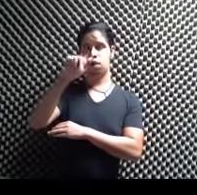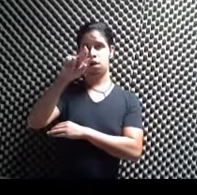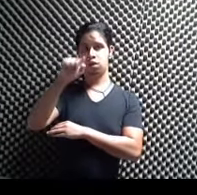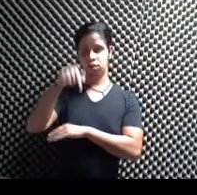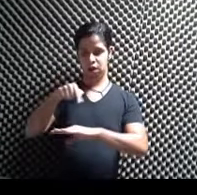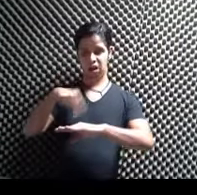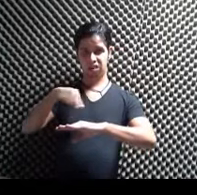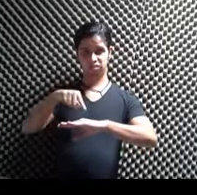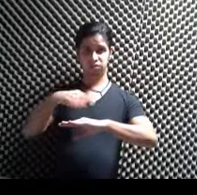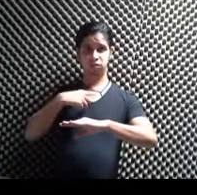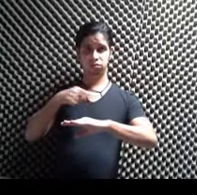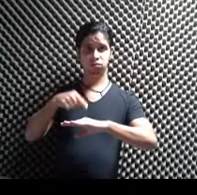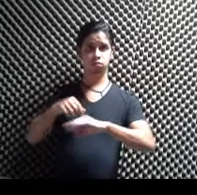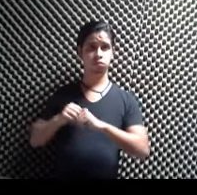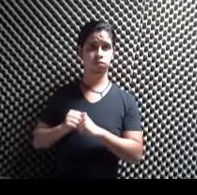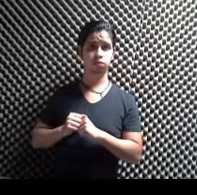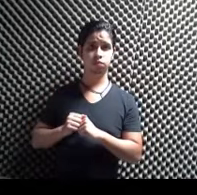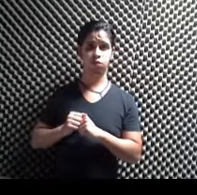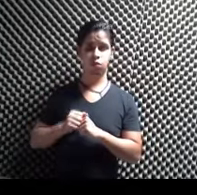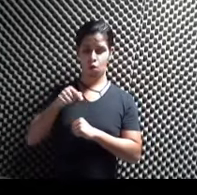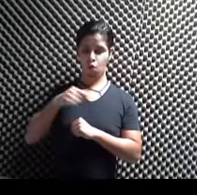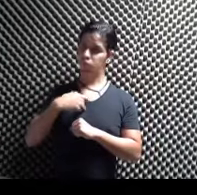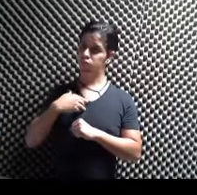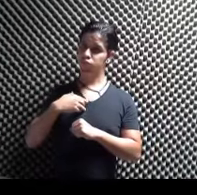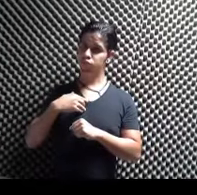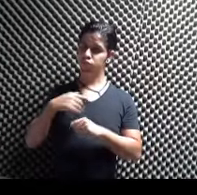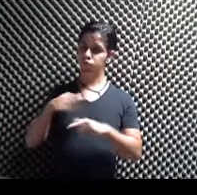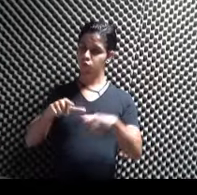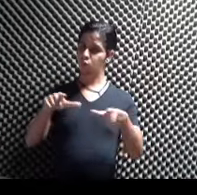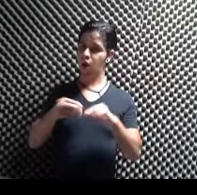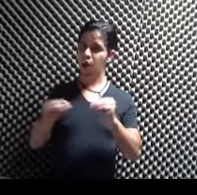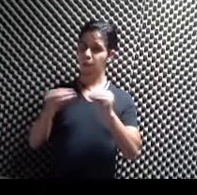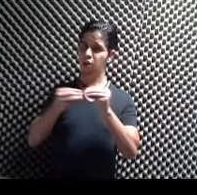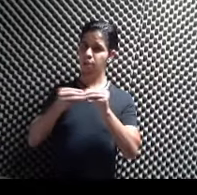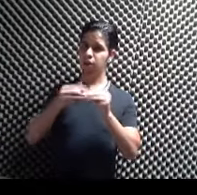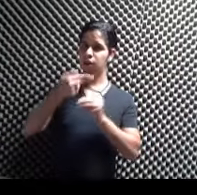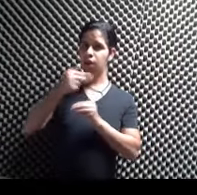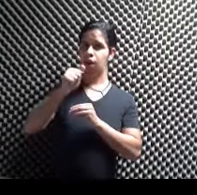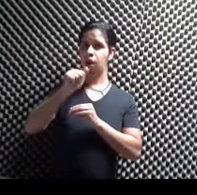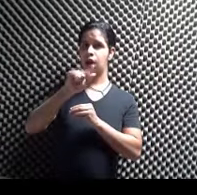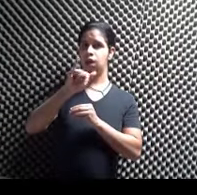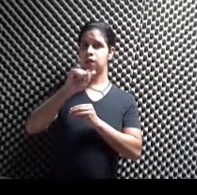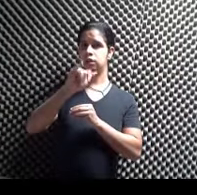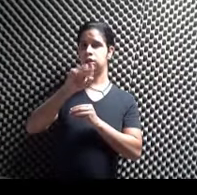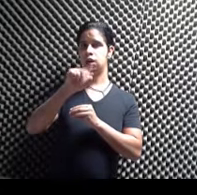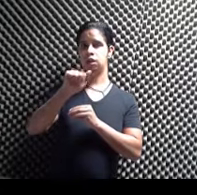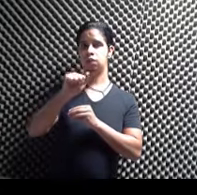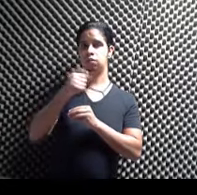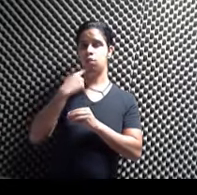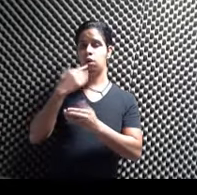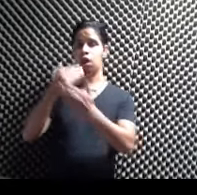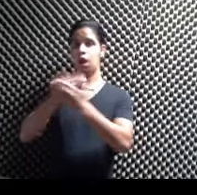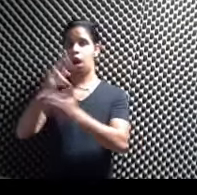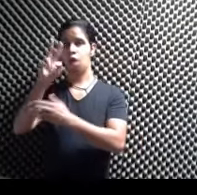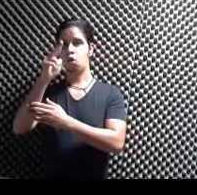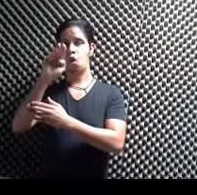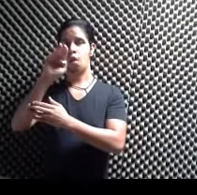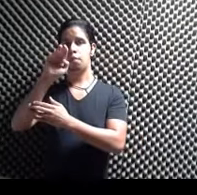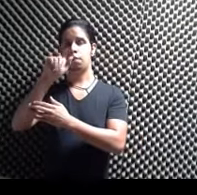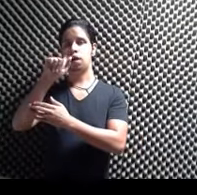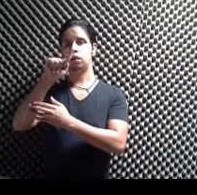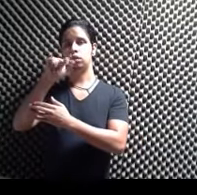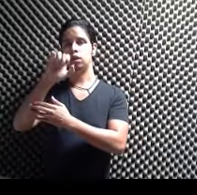población mayormente haitiana, y vamos a visitar dos batallas. Estuvimos el año pasado,